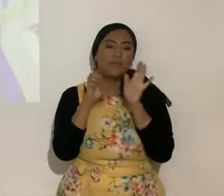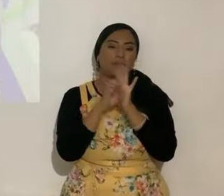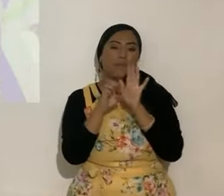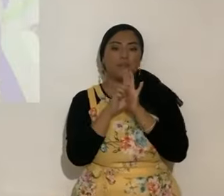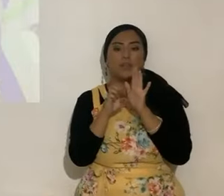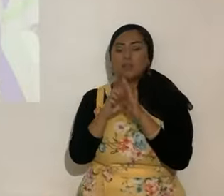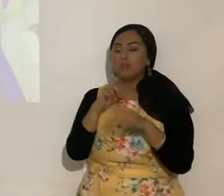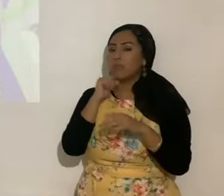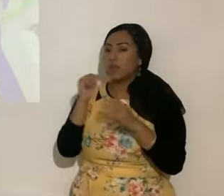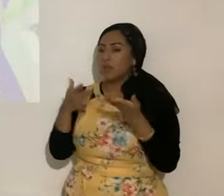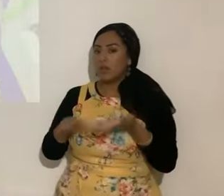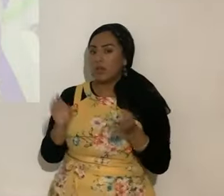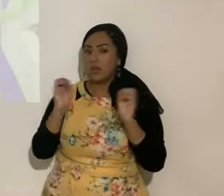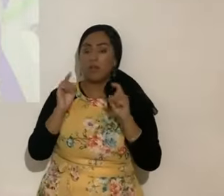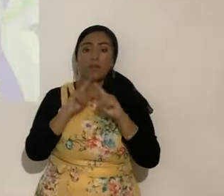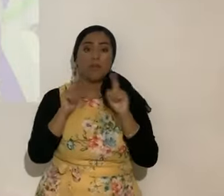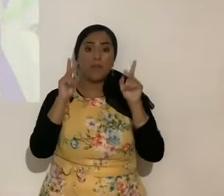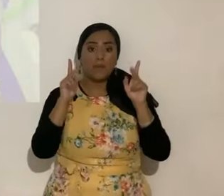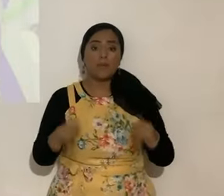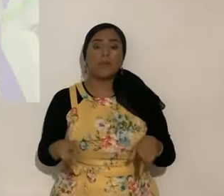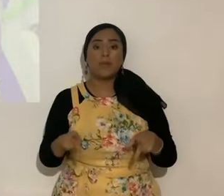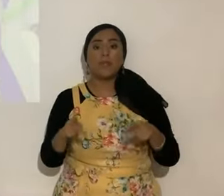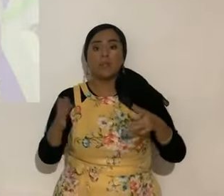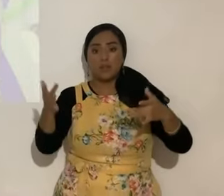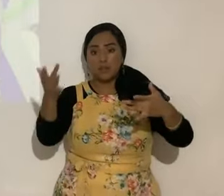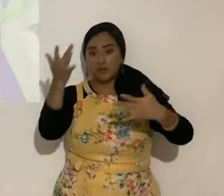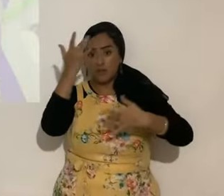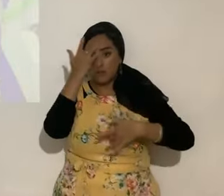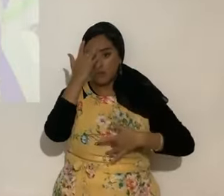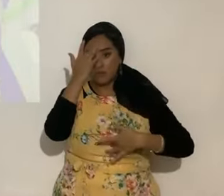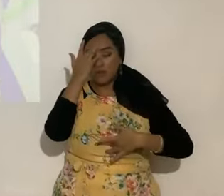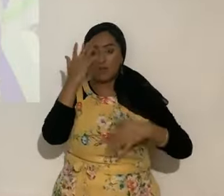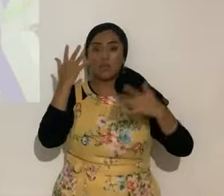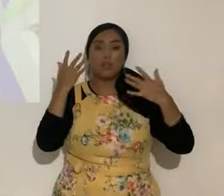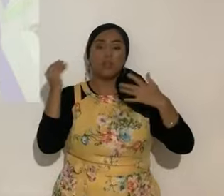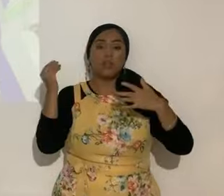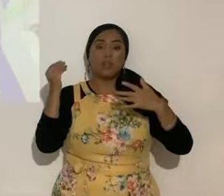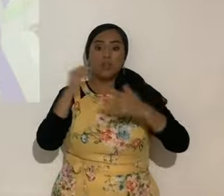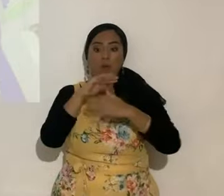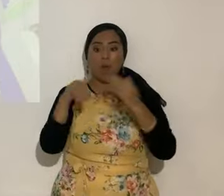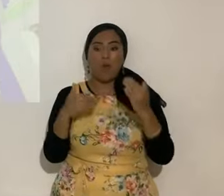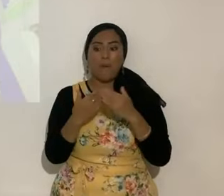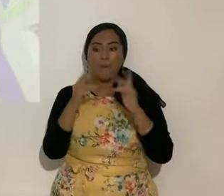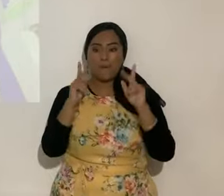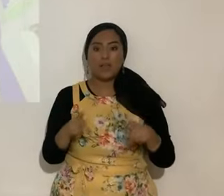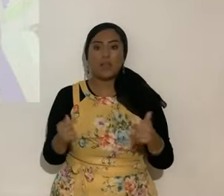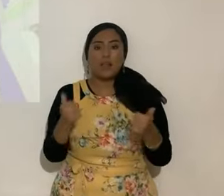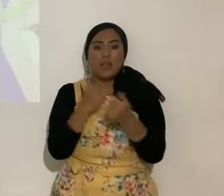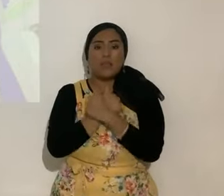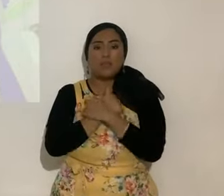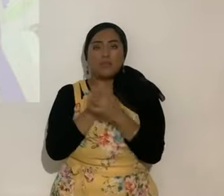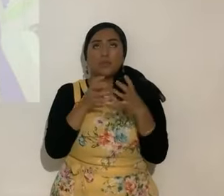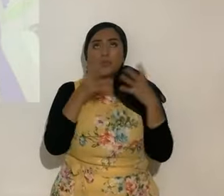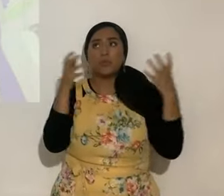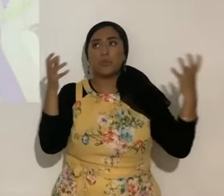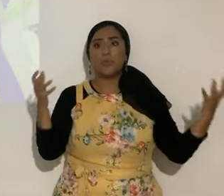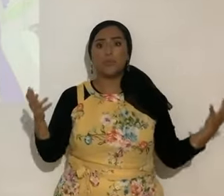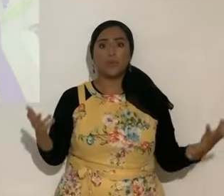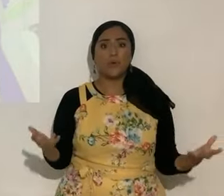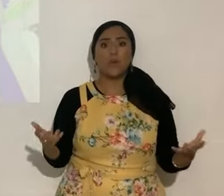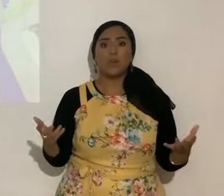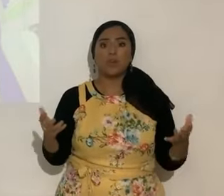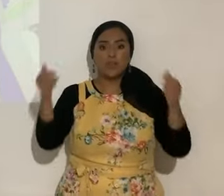la persona no muere, pero la persona entonces se enferma, y entonces, todo lo que amaba tanto, con tanta